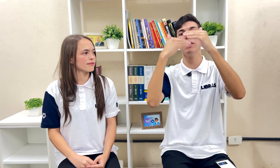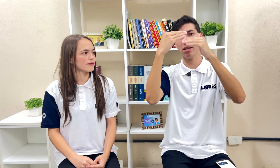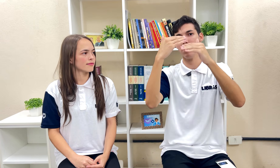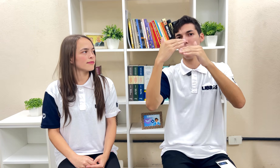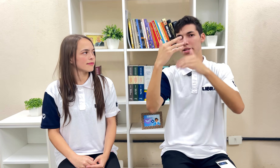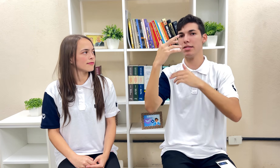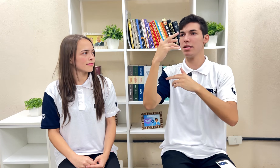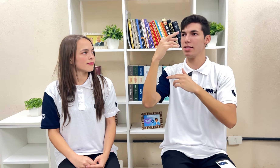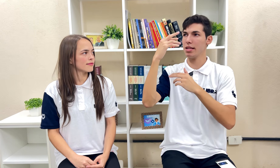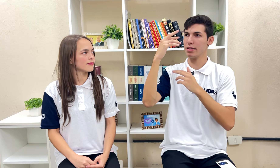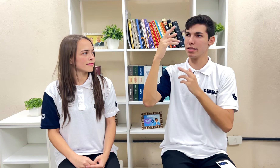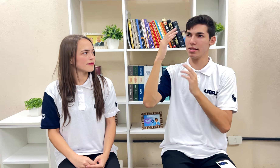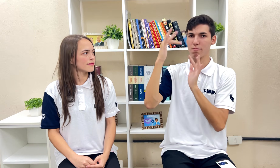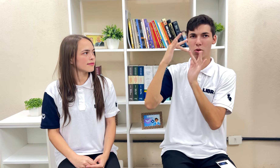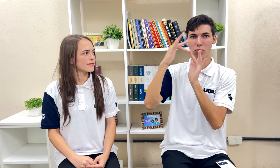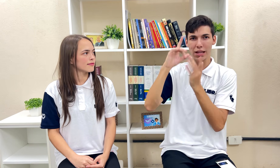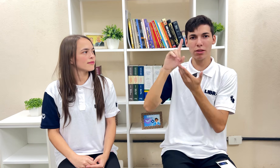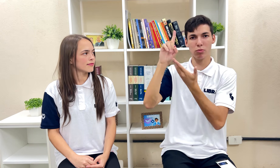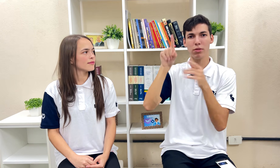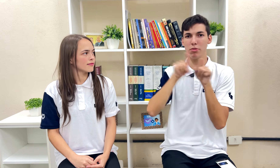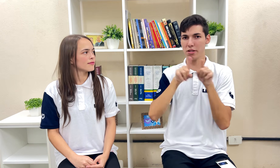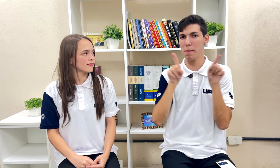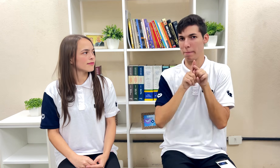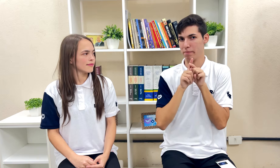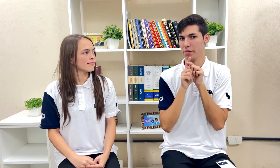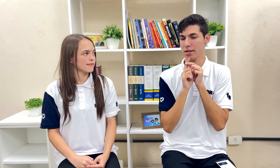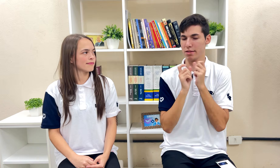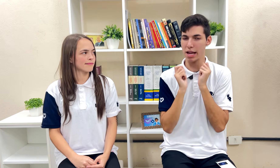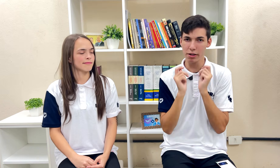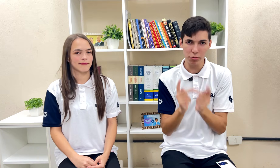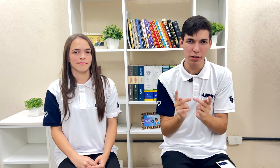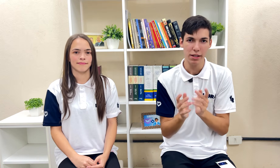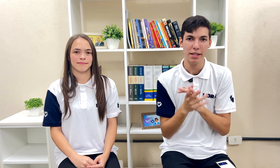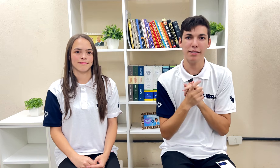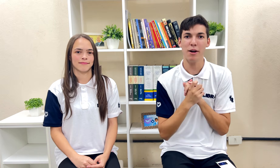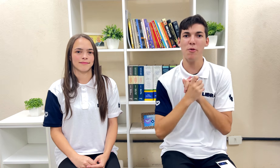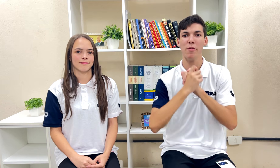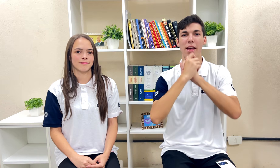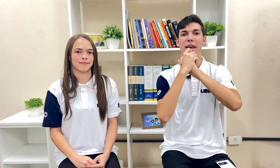desenvolverem esse contato com Deus também, certo? Então,